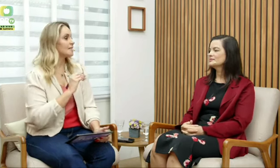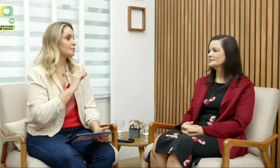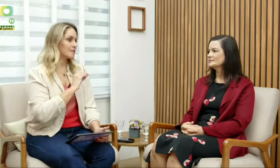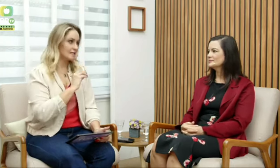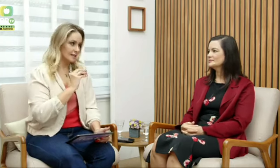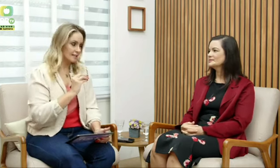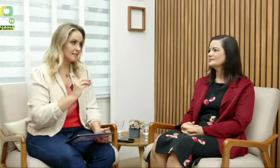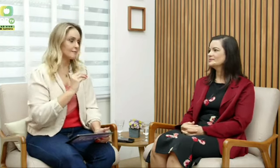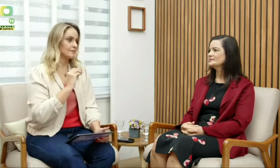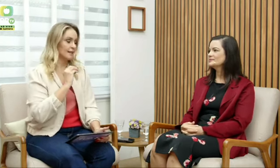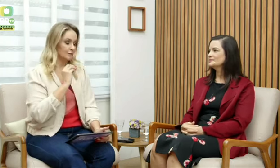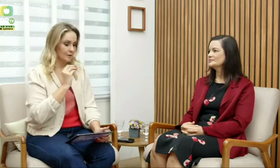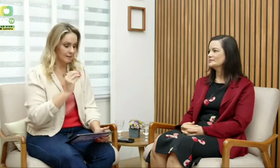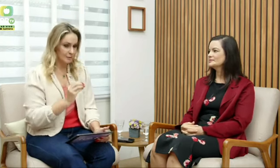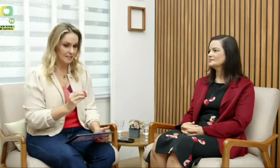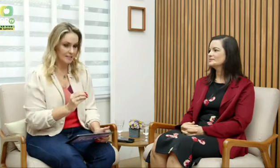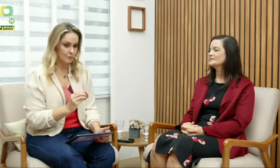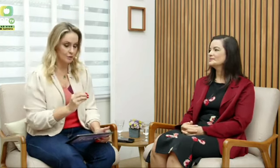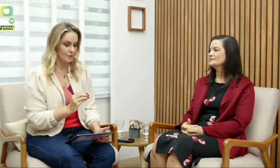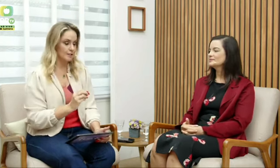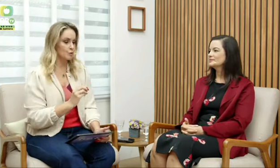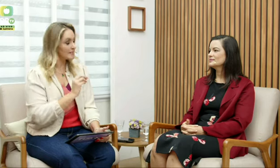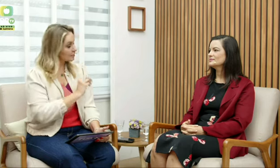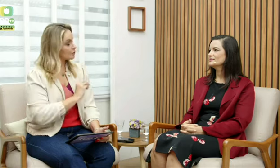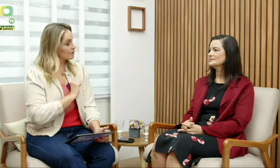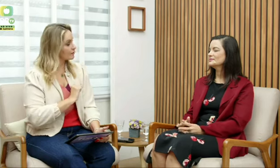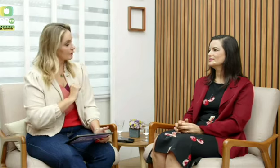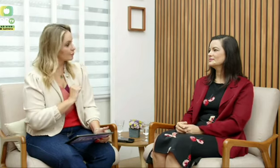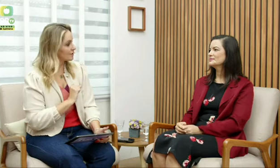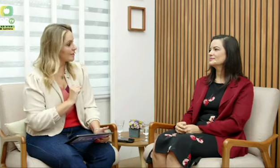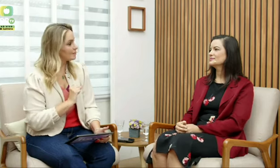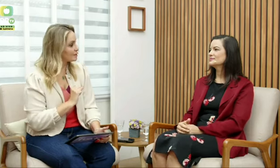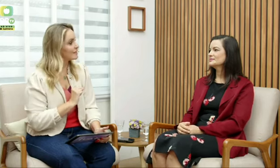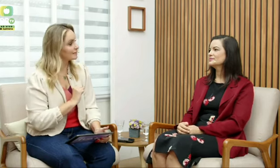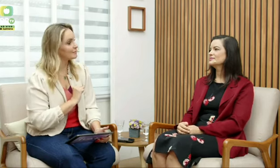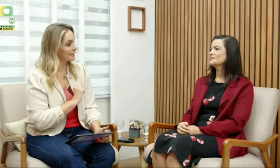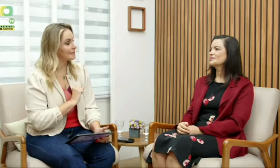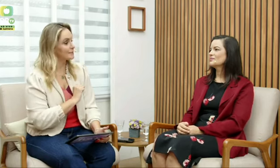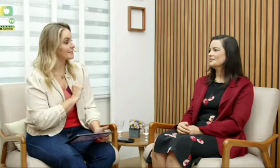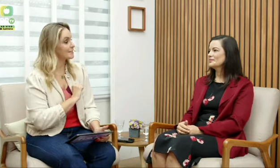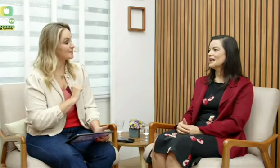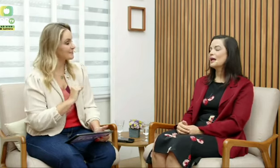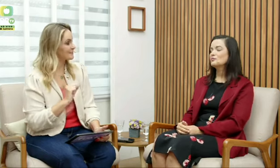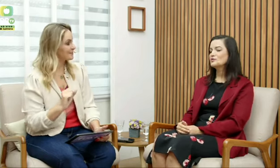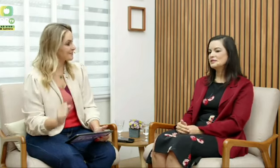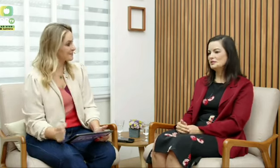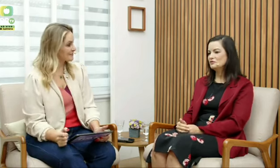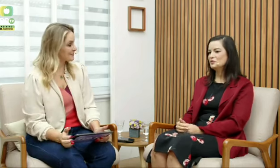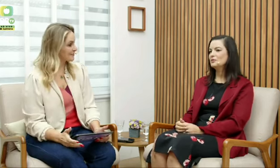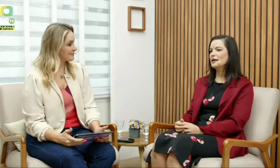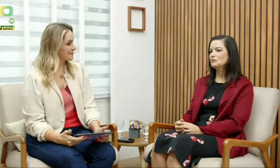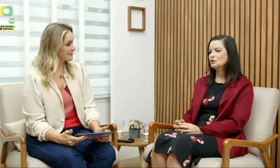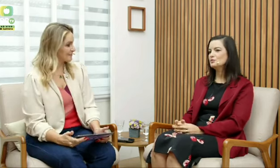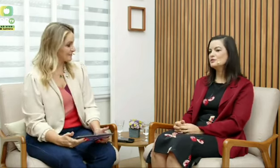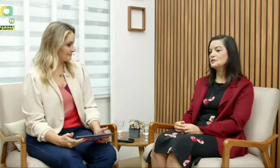difíceis, precisa ali, né, de uma interpretação de texto. Mas é possível traduzir a Bíblia para Libras? É possível, é muito